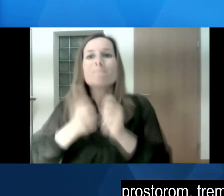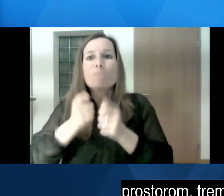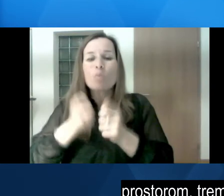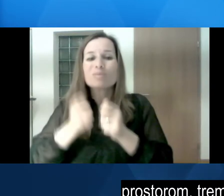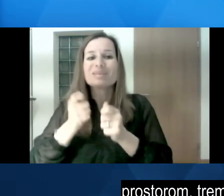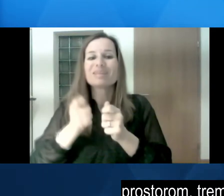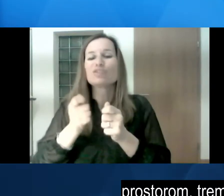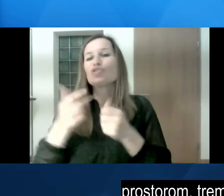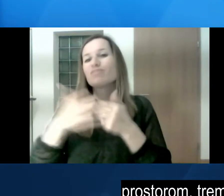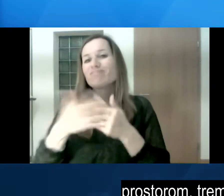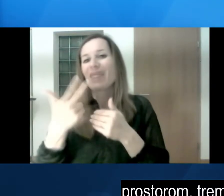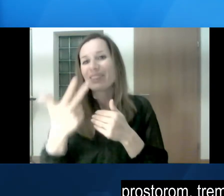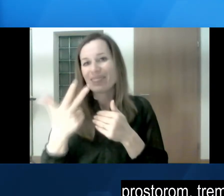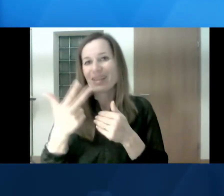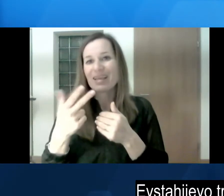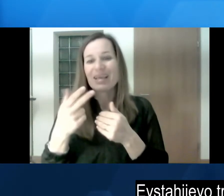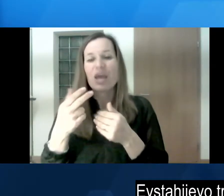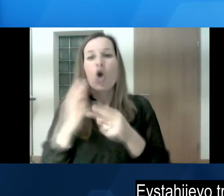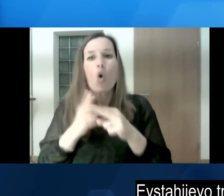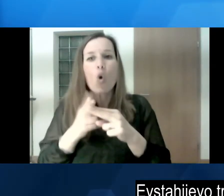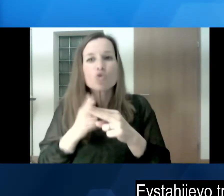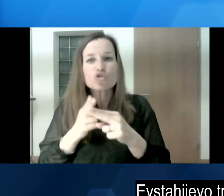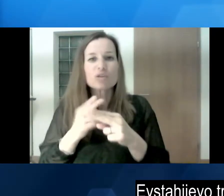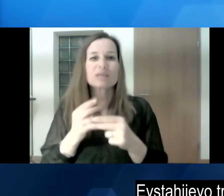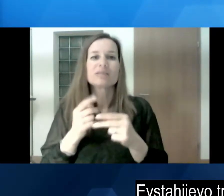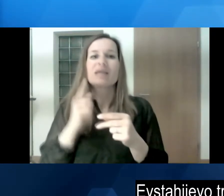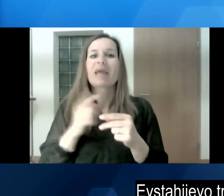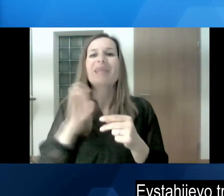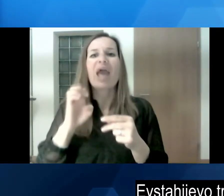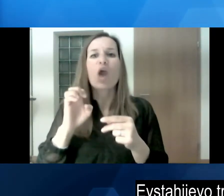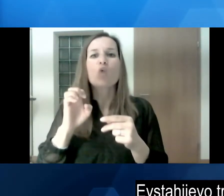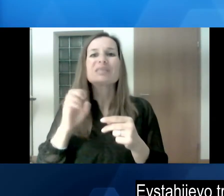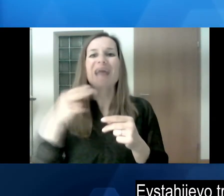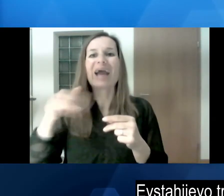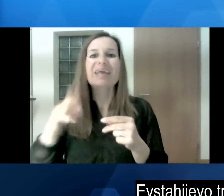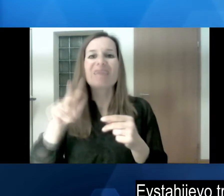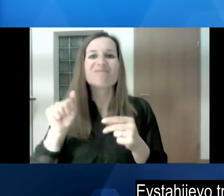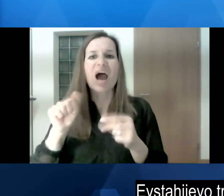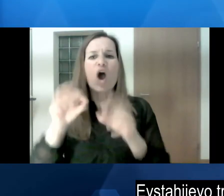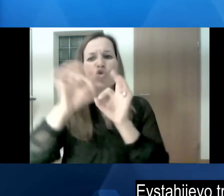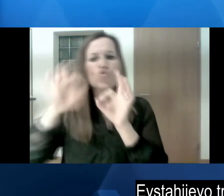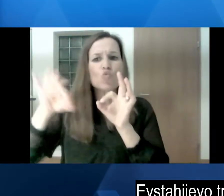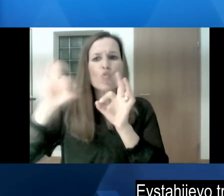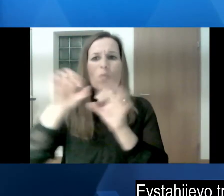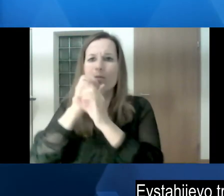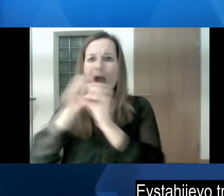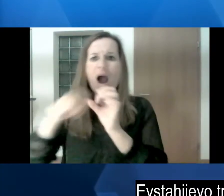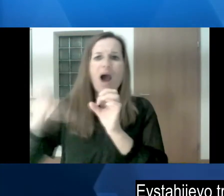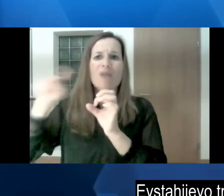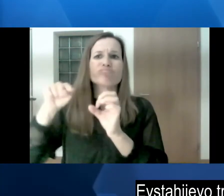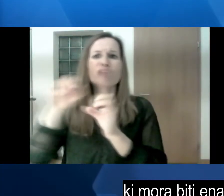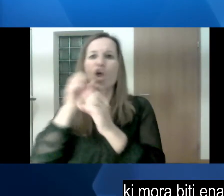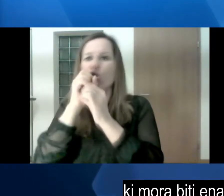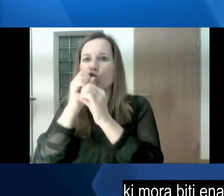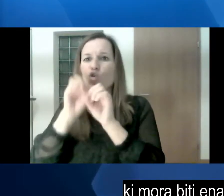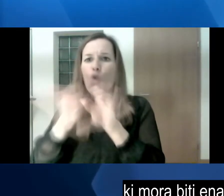koščicami in neobhodno pomembno evstahijovo tubo trobljo, ki izenačuje pritisk zraka v srednjem ušesu,